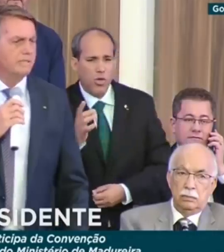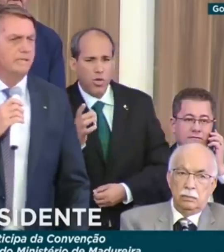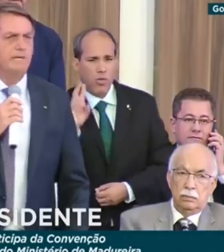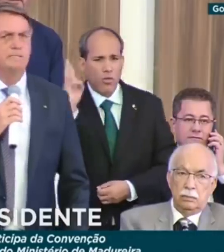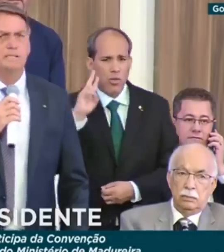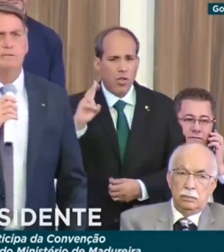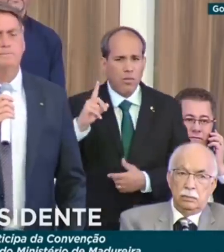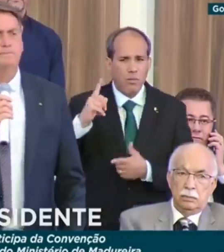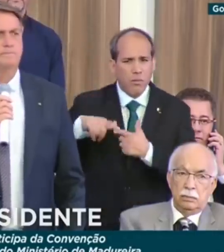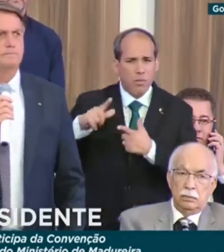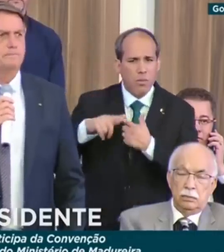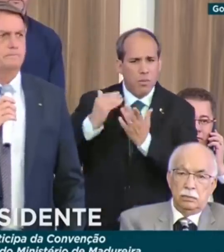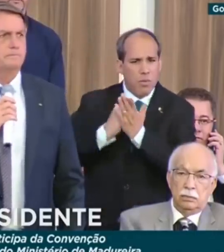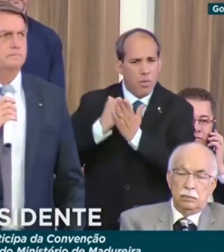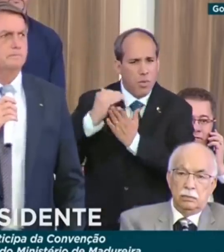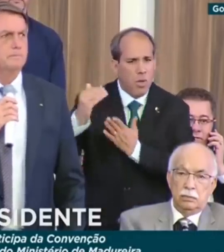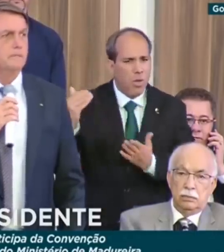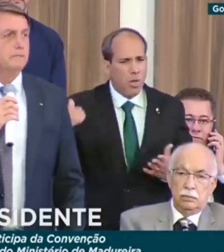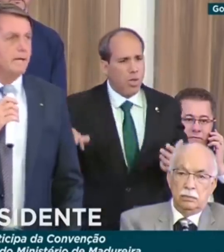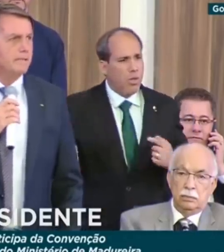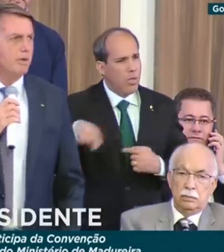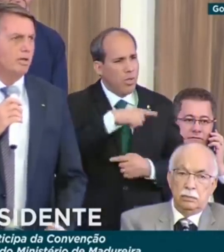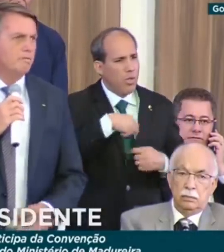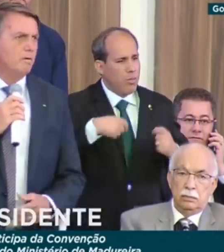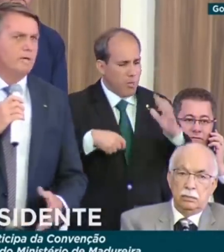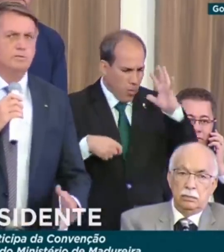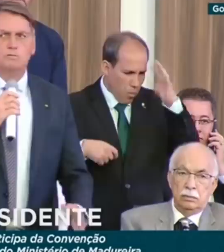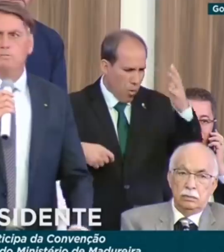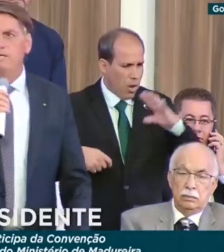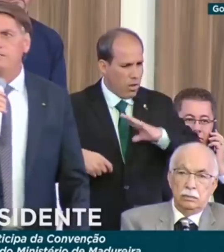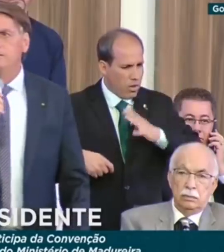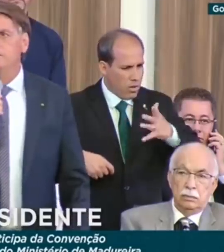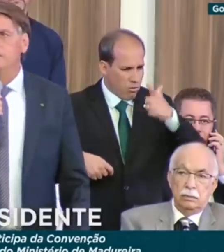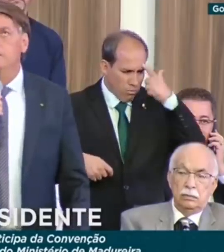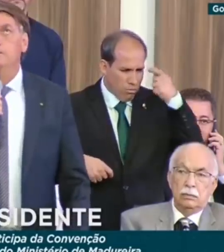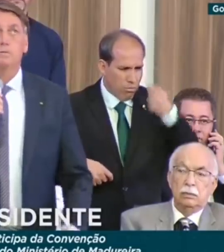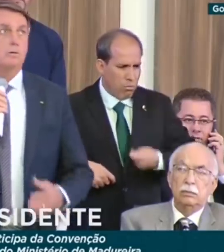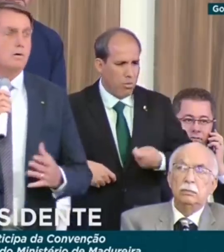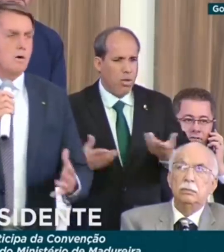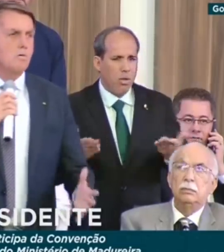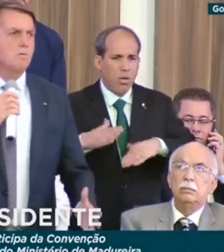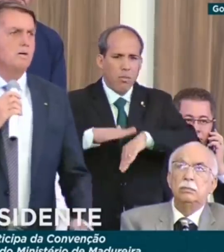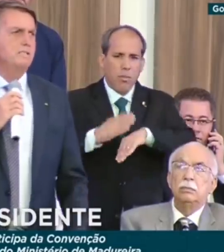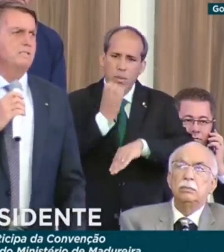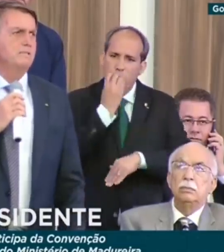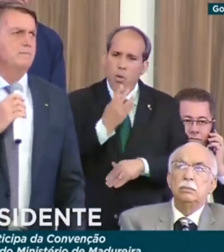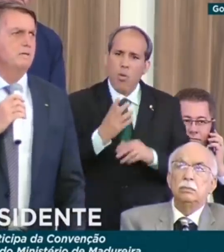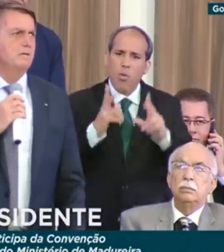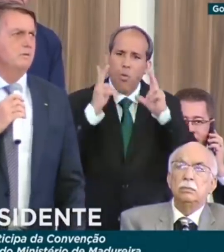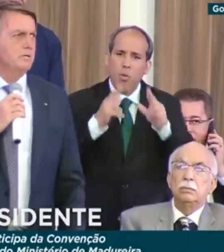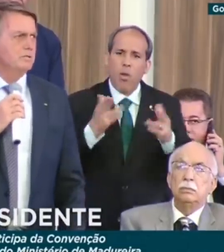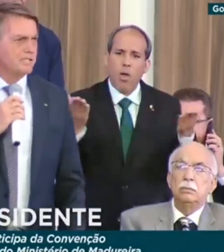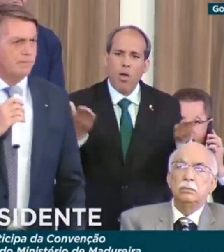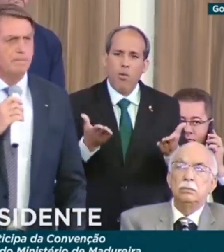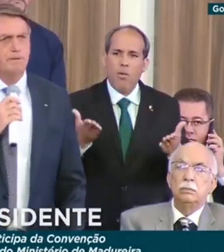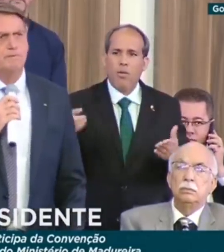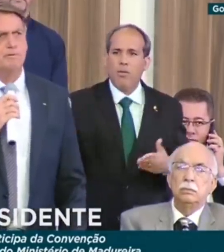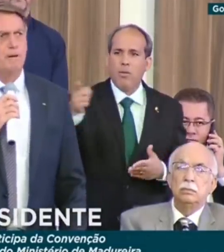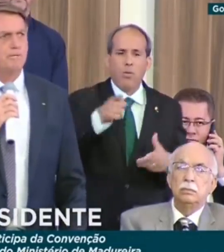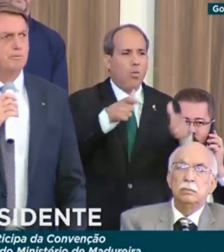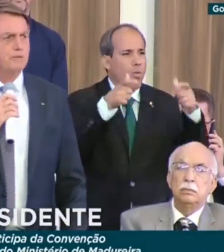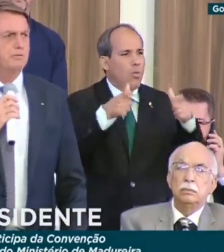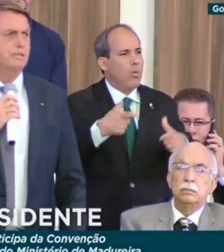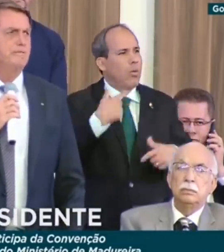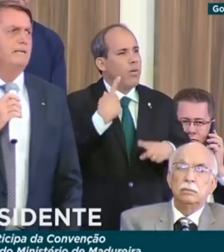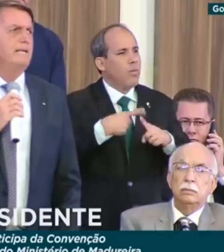com determinação. Nada melhor que momentos como este, num local como este, onde eu sempre prefiro